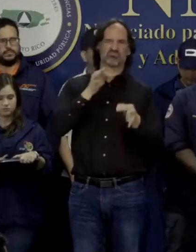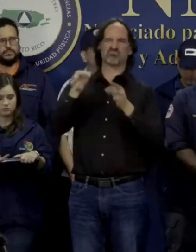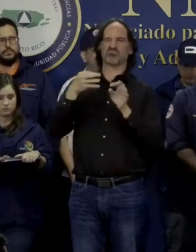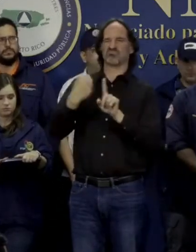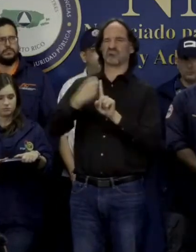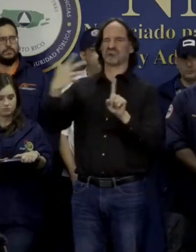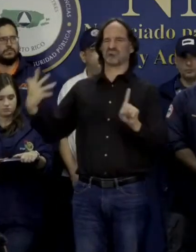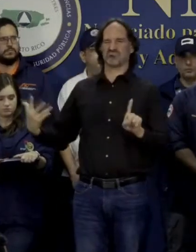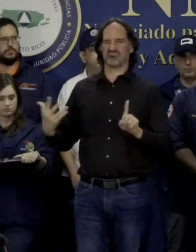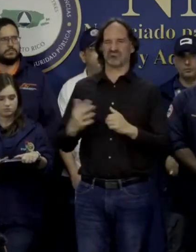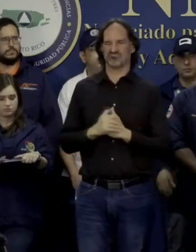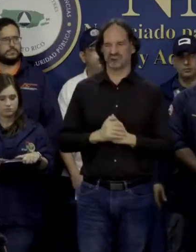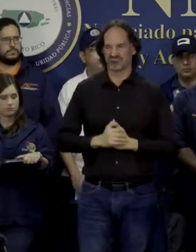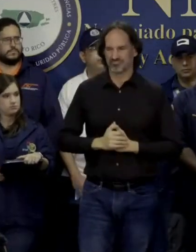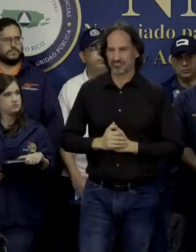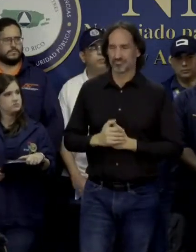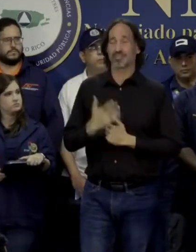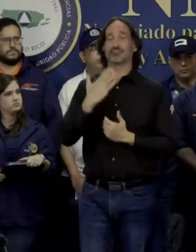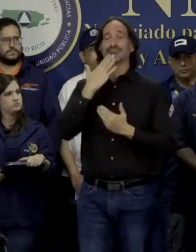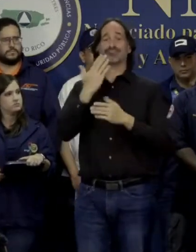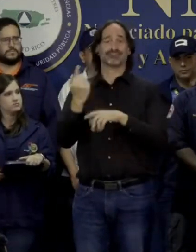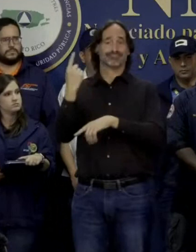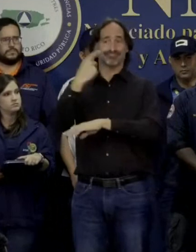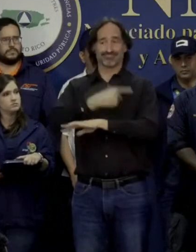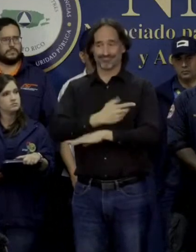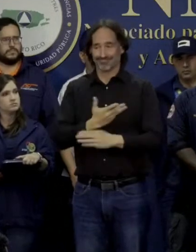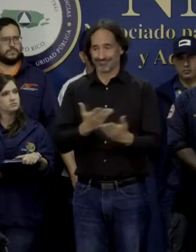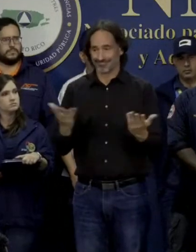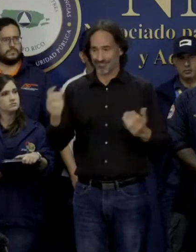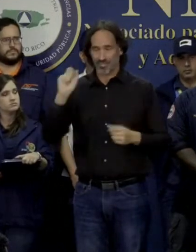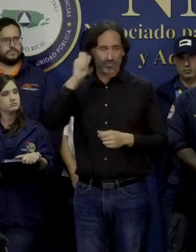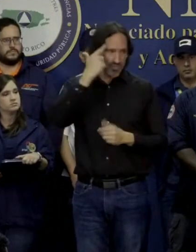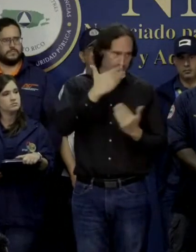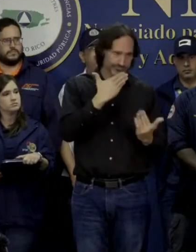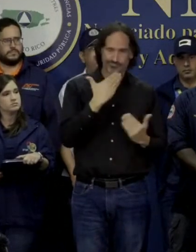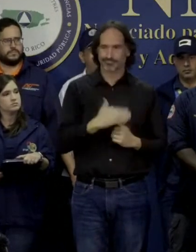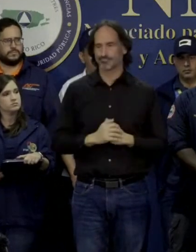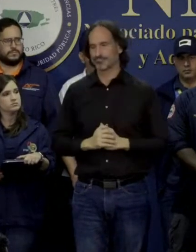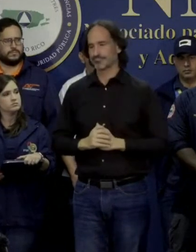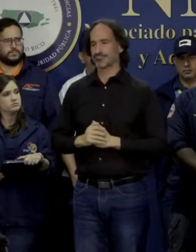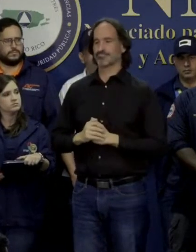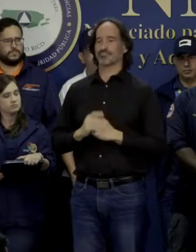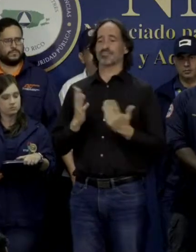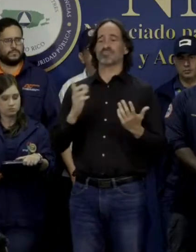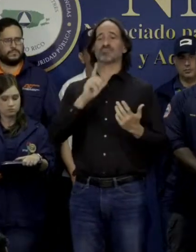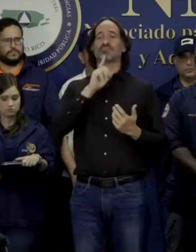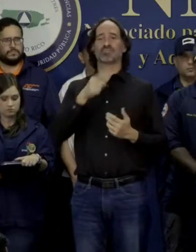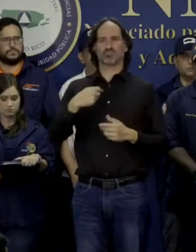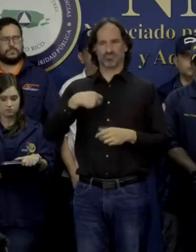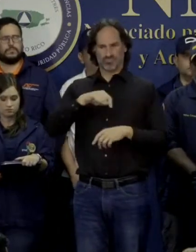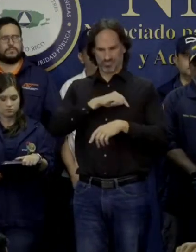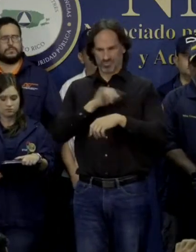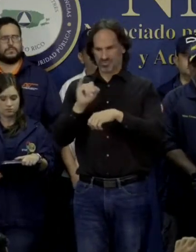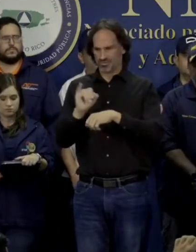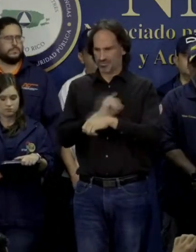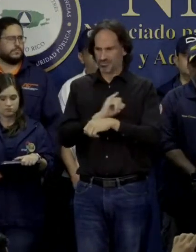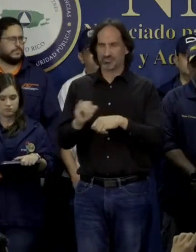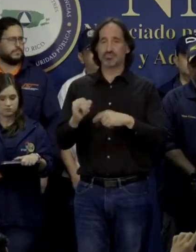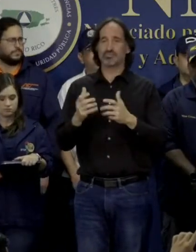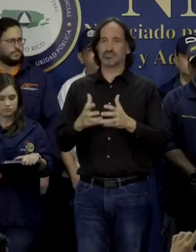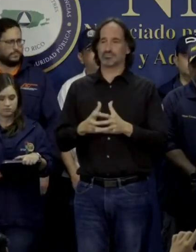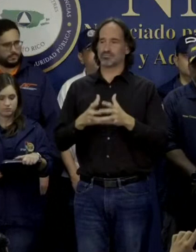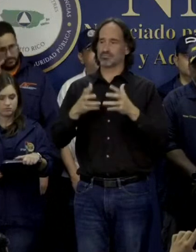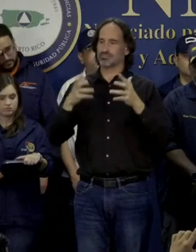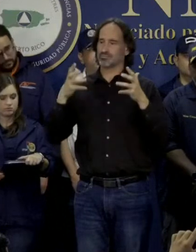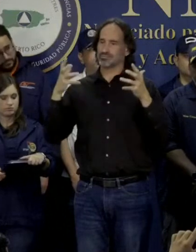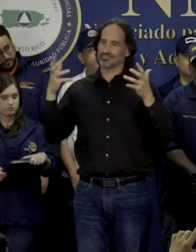por favor. Buenos días, gracias gobernador. Gracias. Sí, la industria de telecomunicaciones ha hecho una inversión significativa en todo lo que